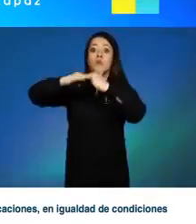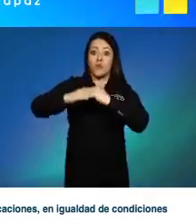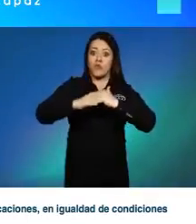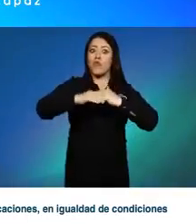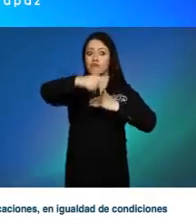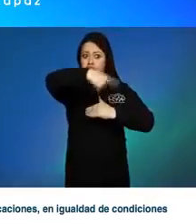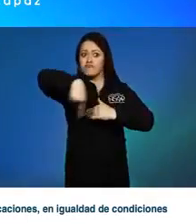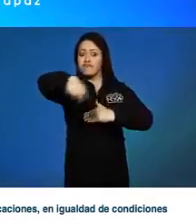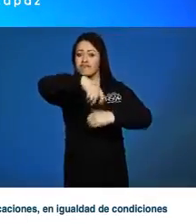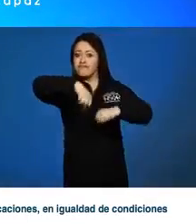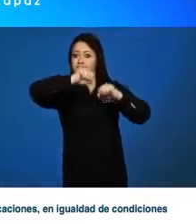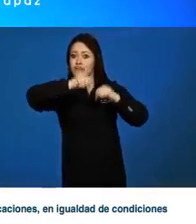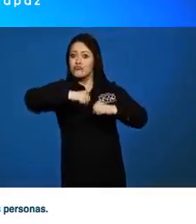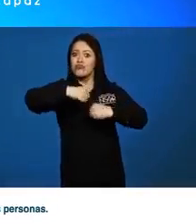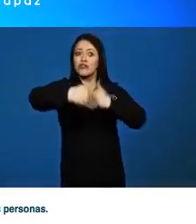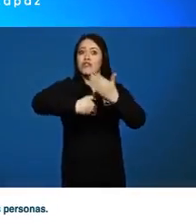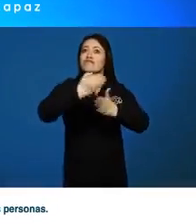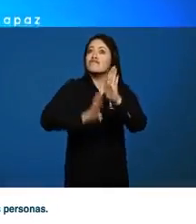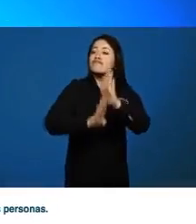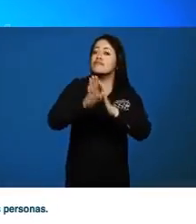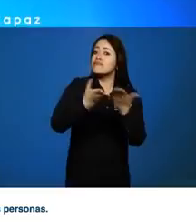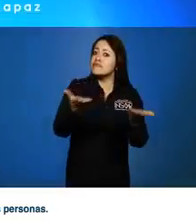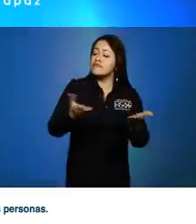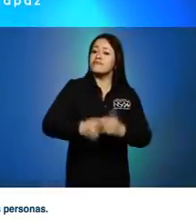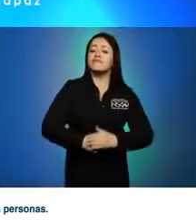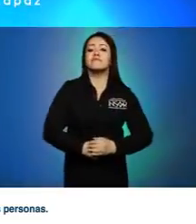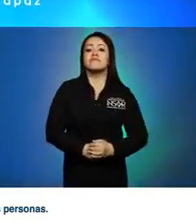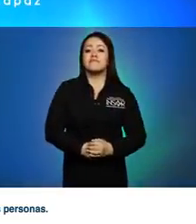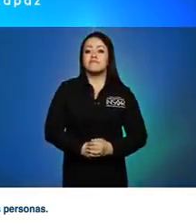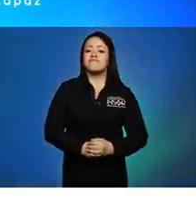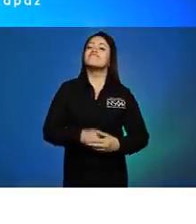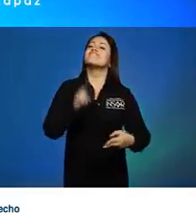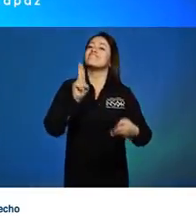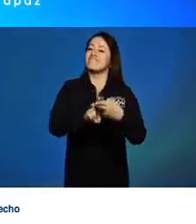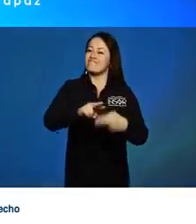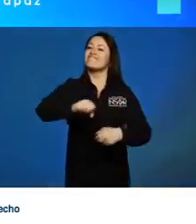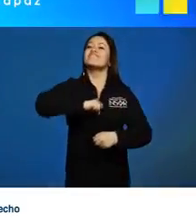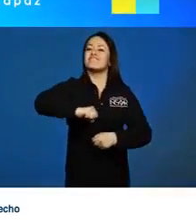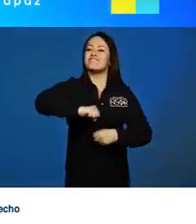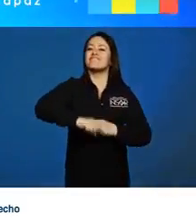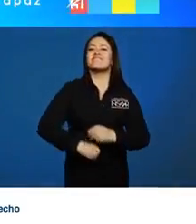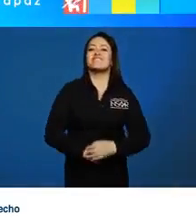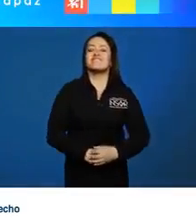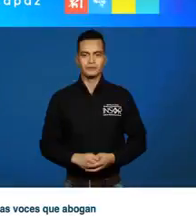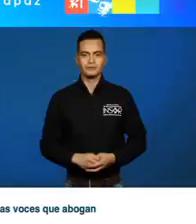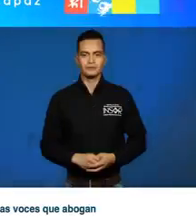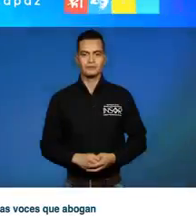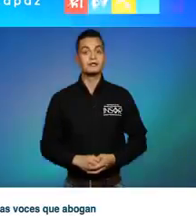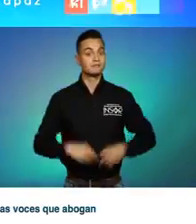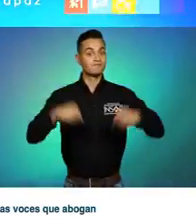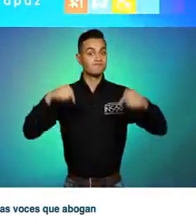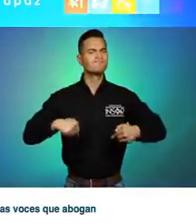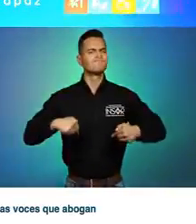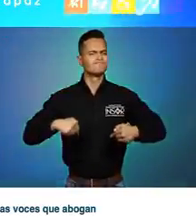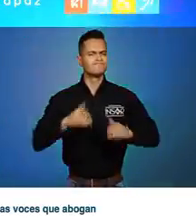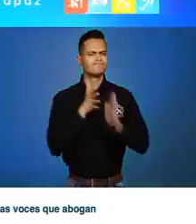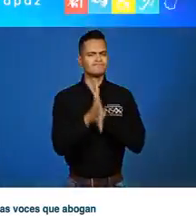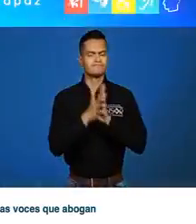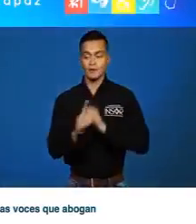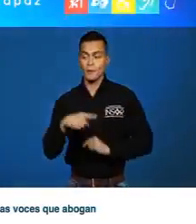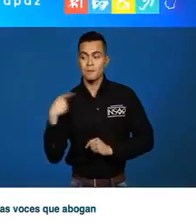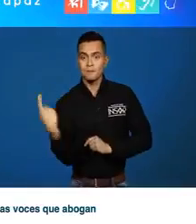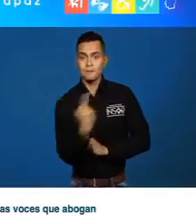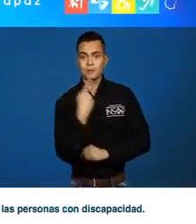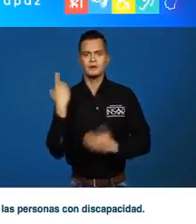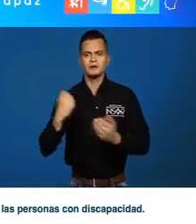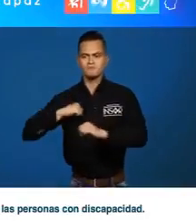igualdad de condiciones que el resto de las personas. Tengo derecho. Hoy queremos sumarnos a las voces que